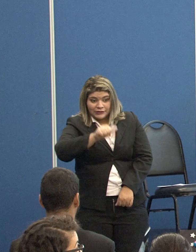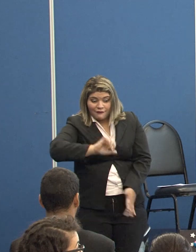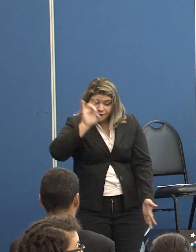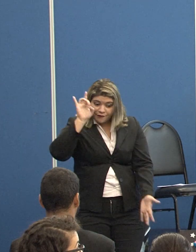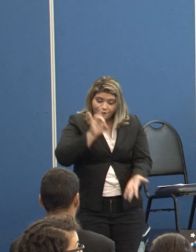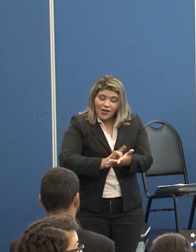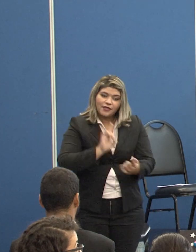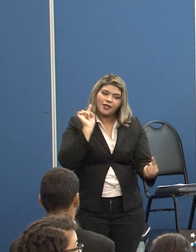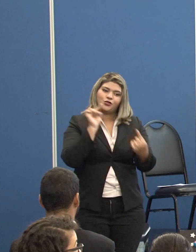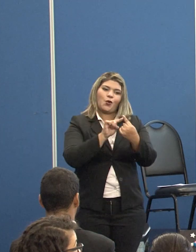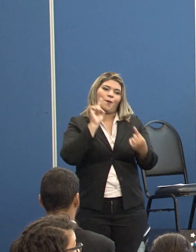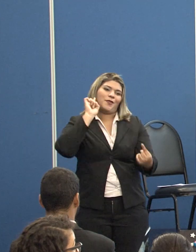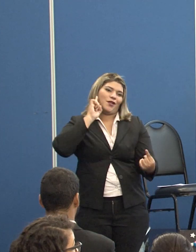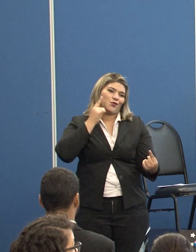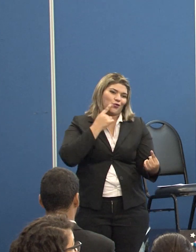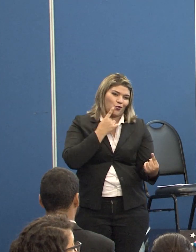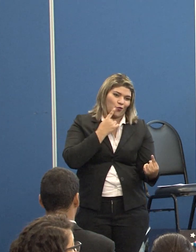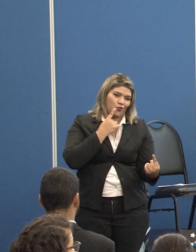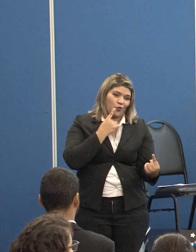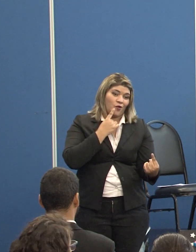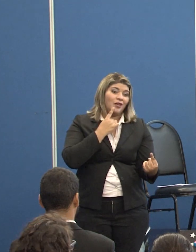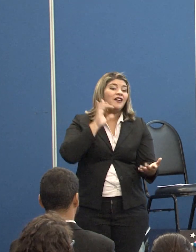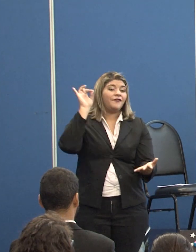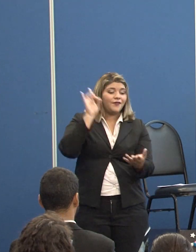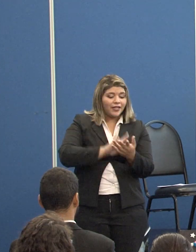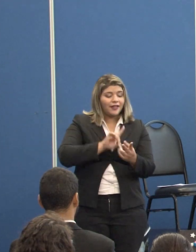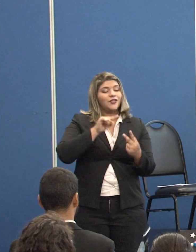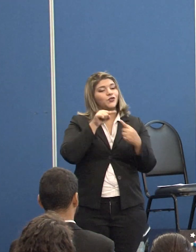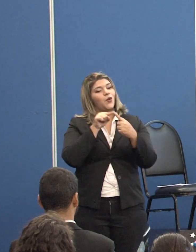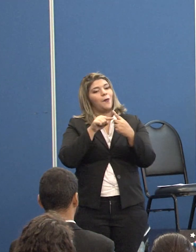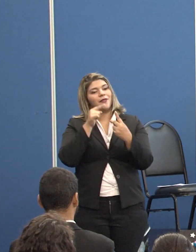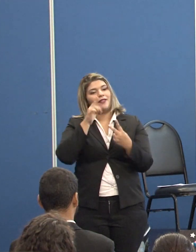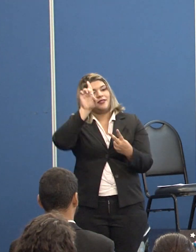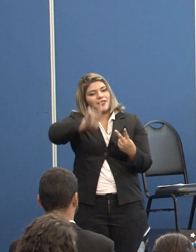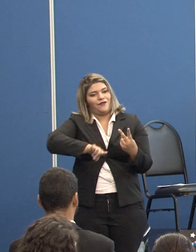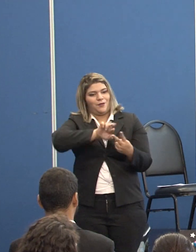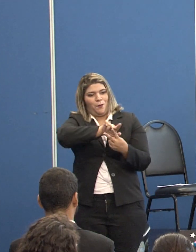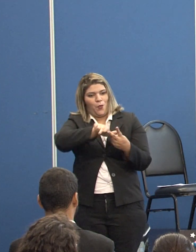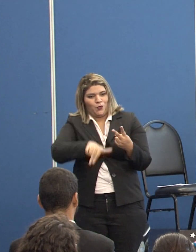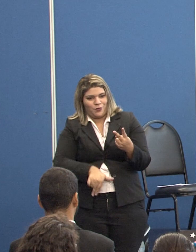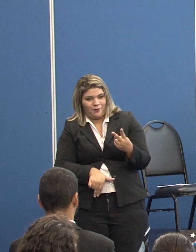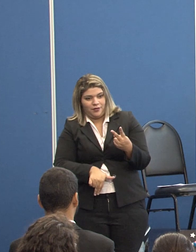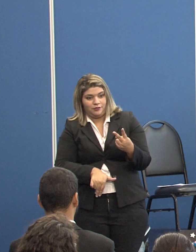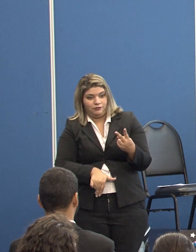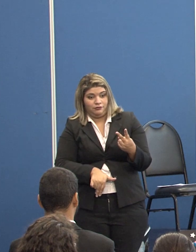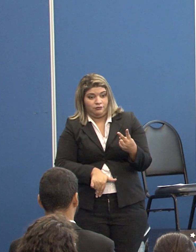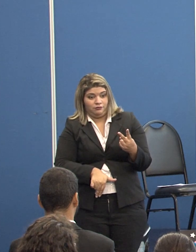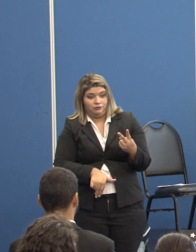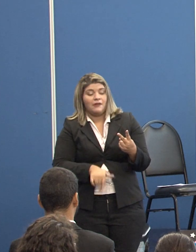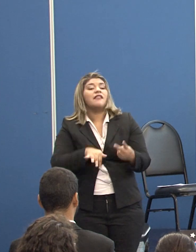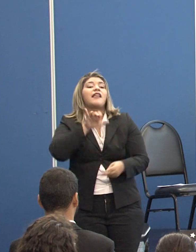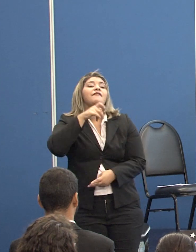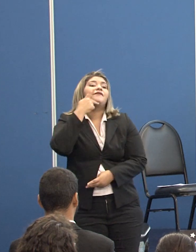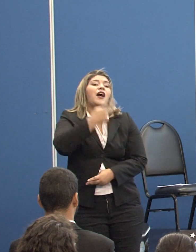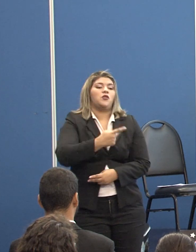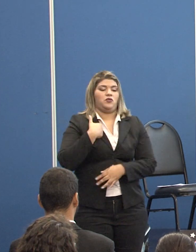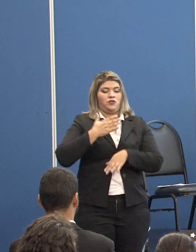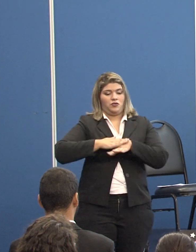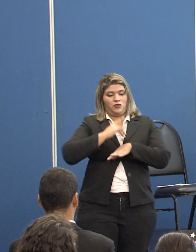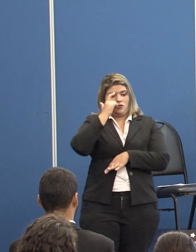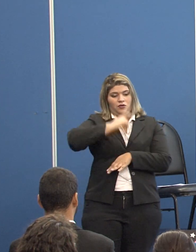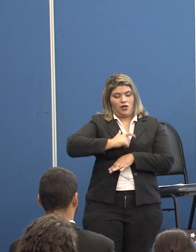aluno que tenha uma deficiência múltipla, a partir da visão de quem? A partir da visão do docente ou a partir da realidade do